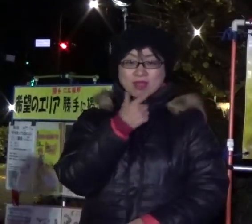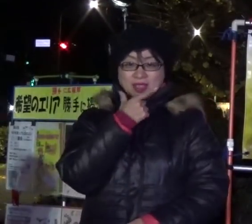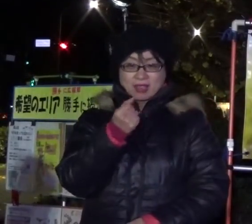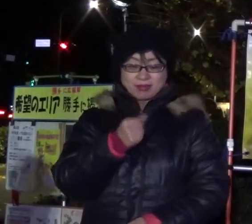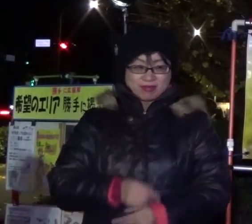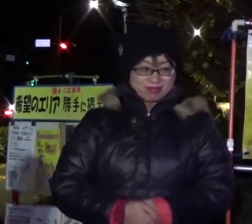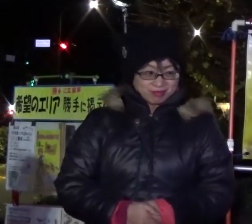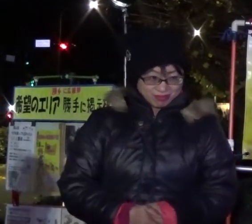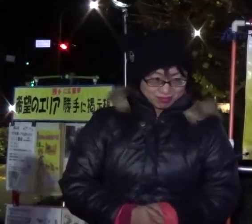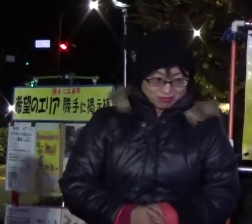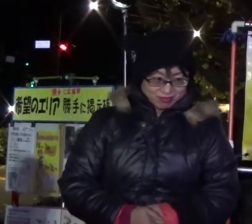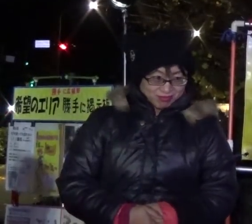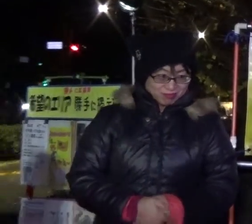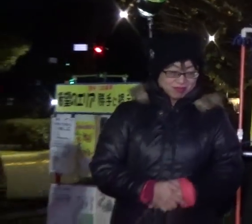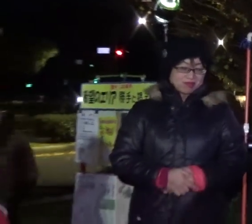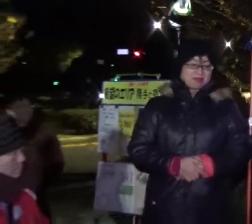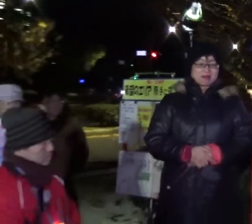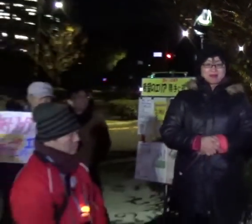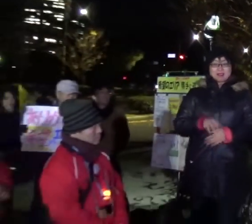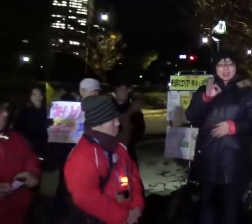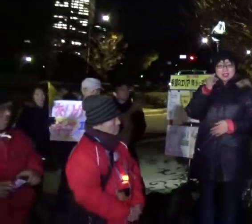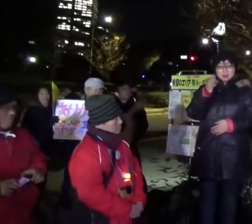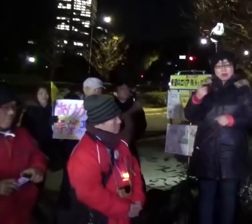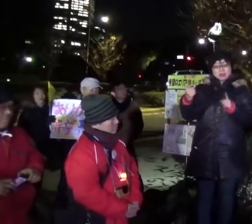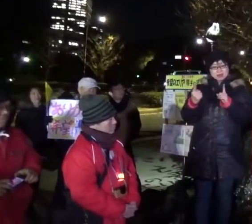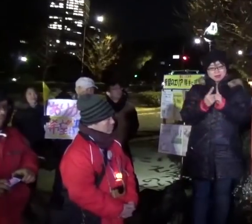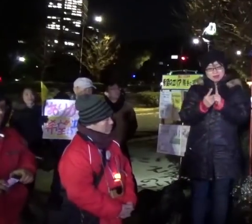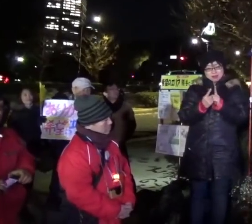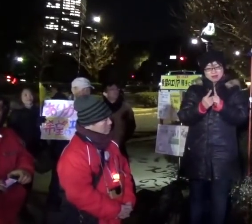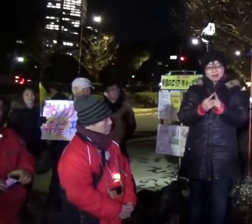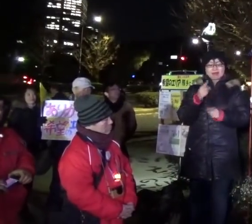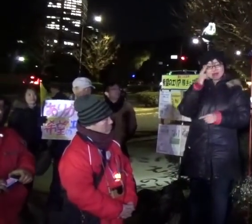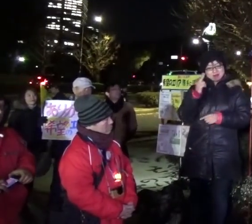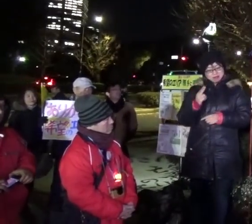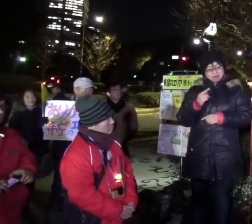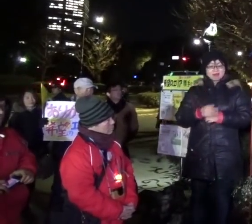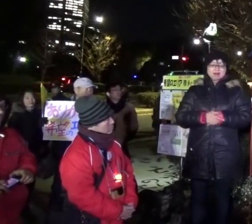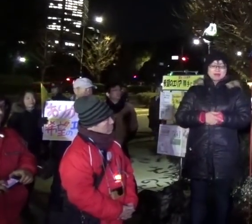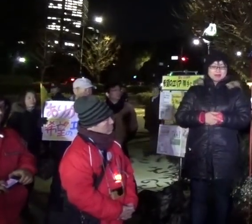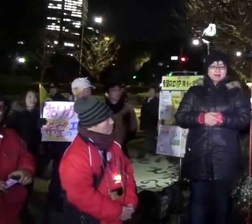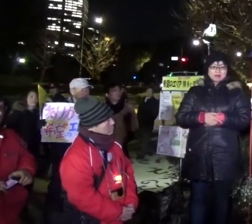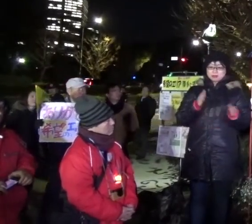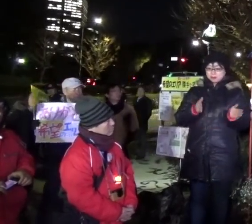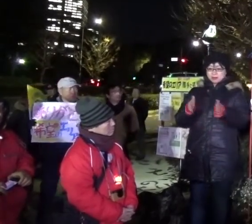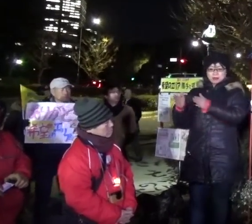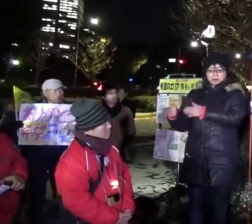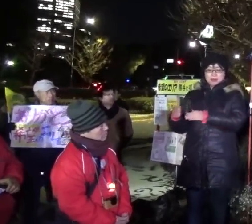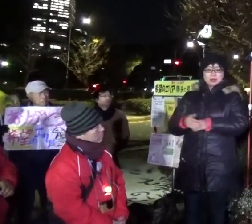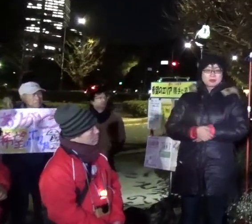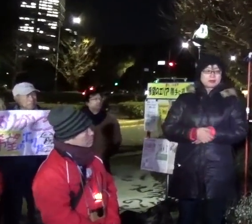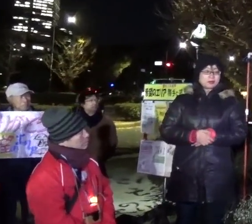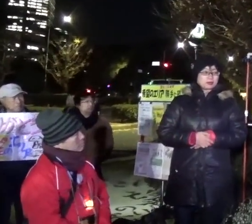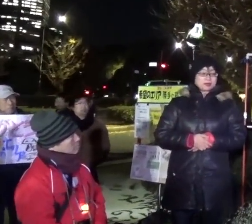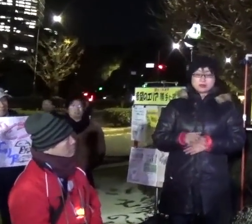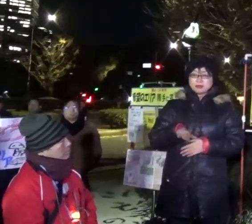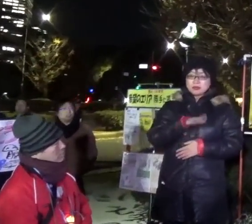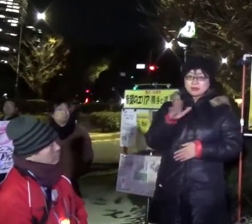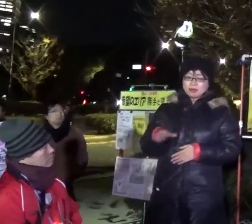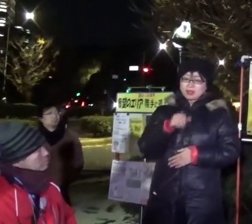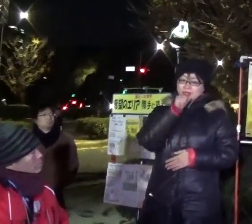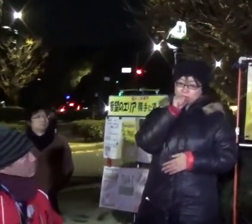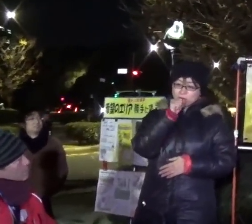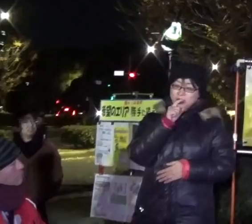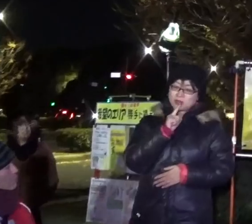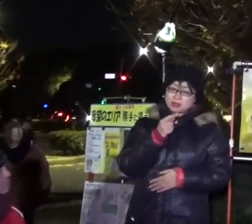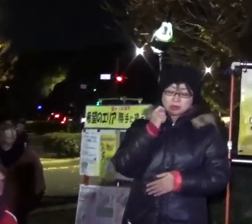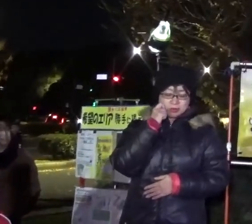第3金曜日に来れば会えるかも。はい、ではお願いします。 皆さんみたいに素晴らしいことは言えないん